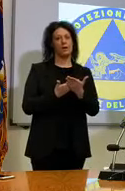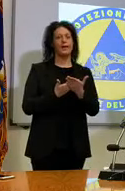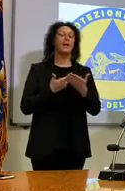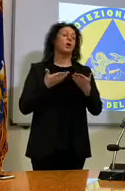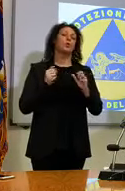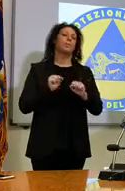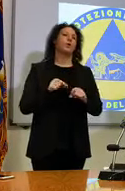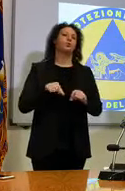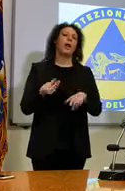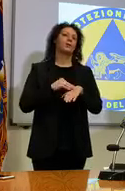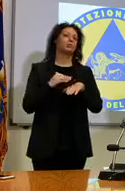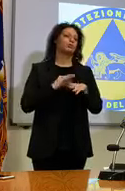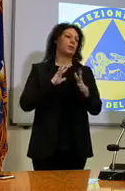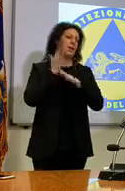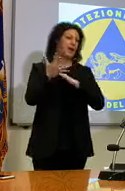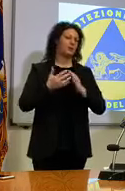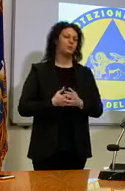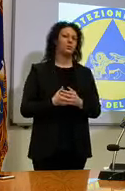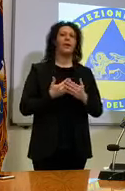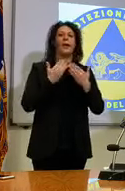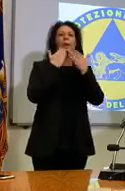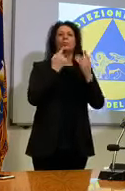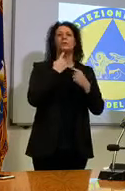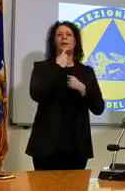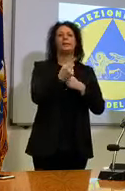posso aggiungere di più, perché è inutile che vi dica